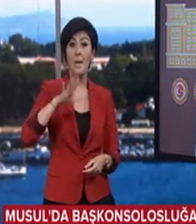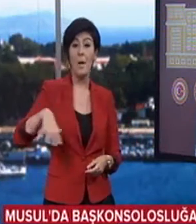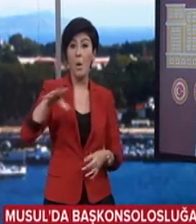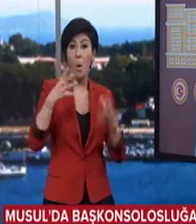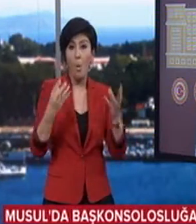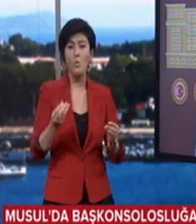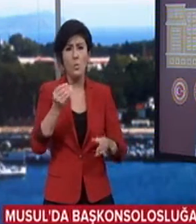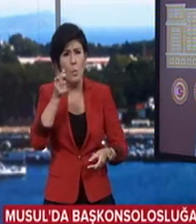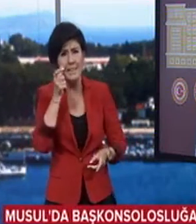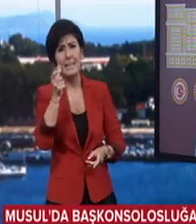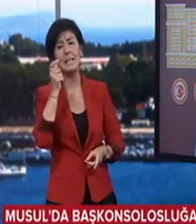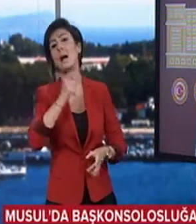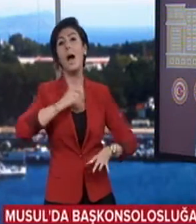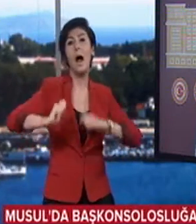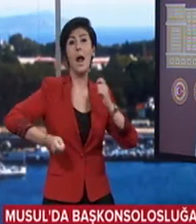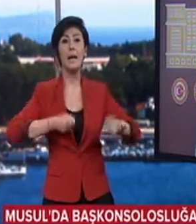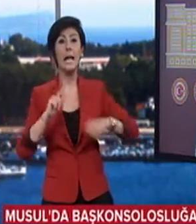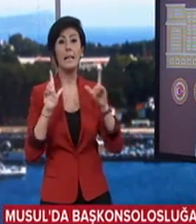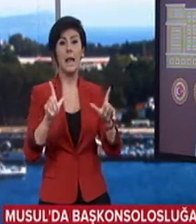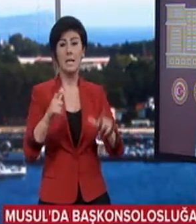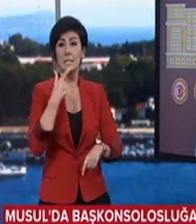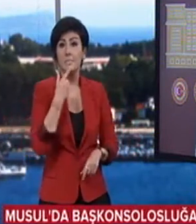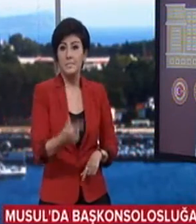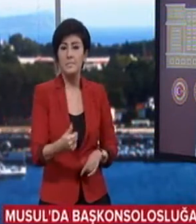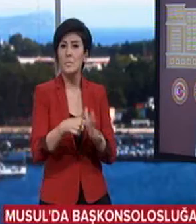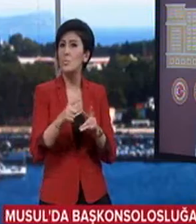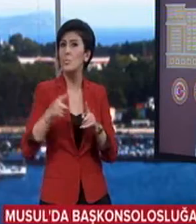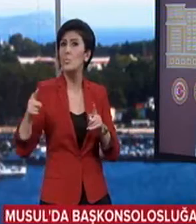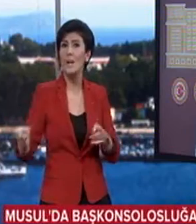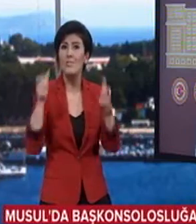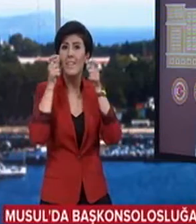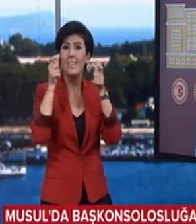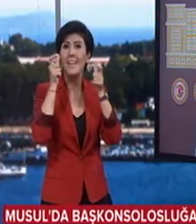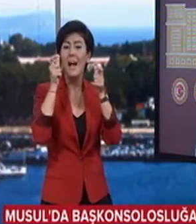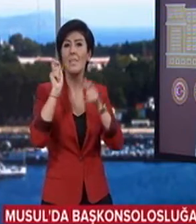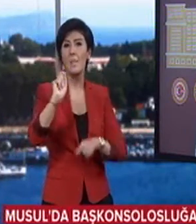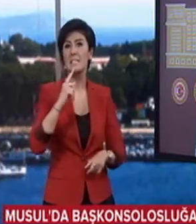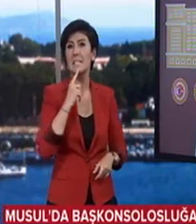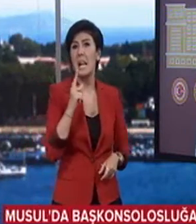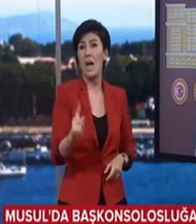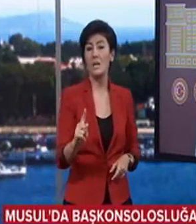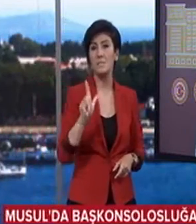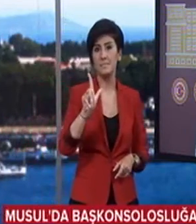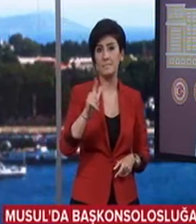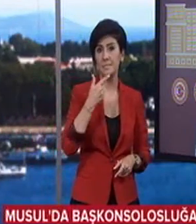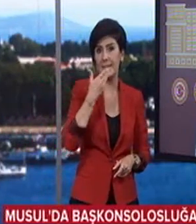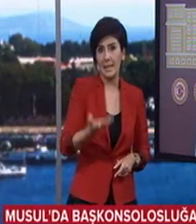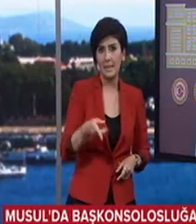Hareket Partisi olarak çok dikkatli hareket ettiklerini belirtirken, sürecin de dikkatli sürdürülmesi gerektiğine vurgu